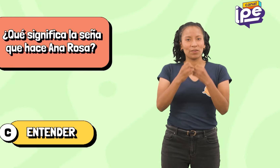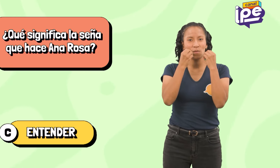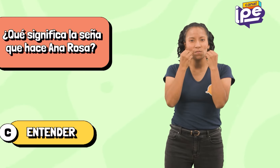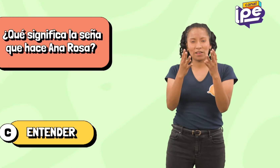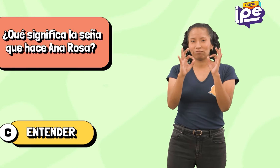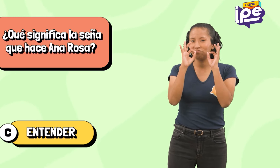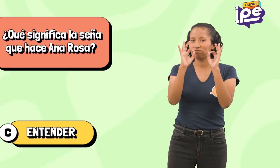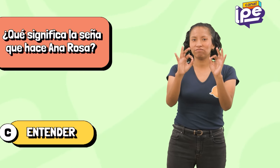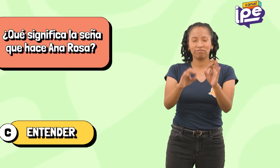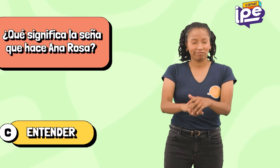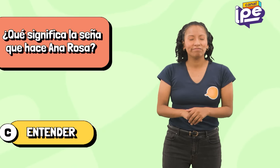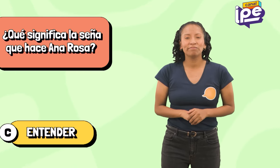respuesta excelente